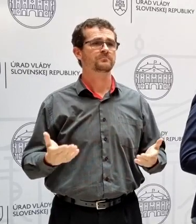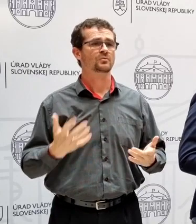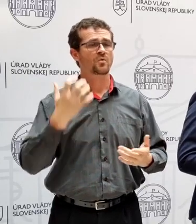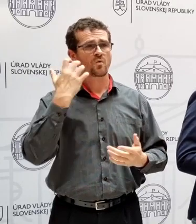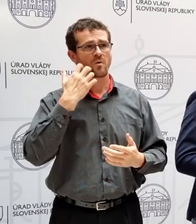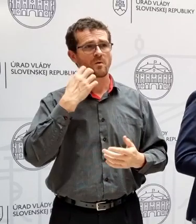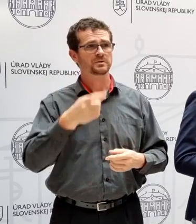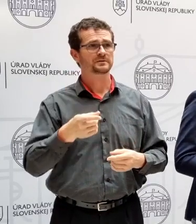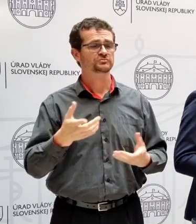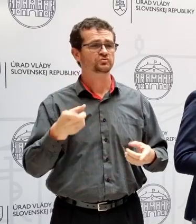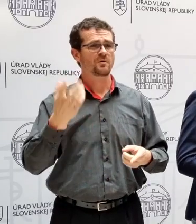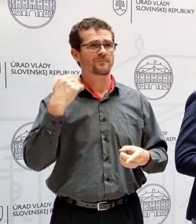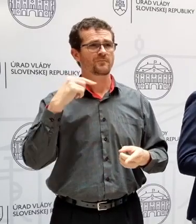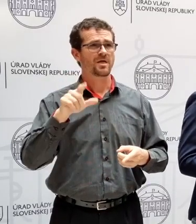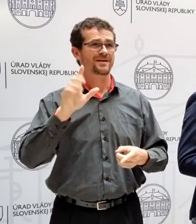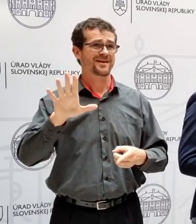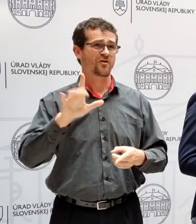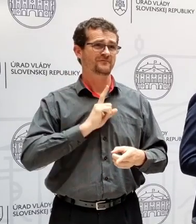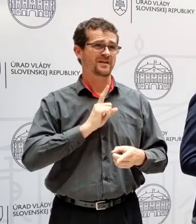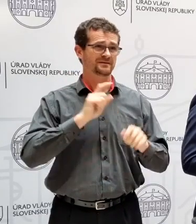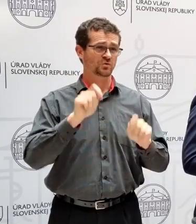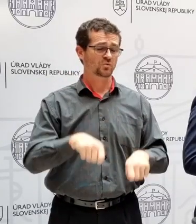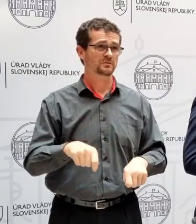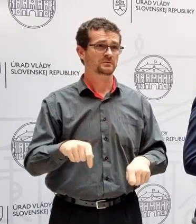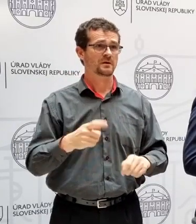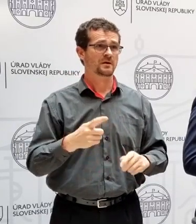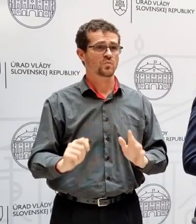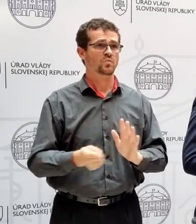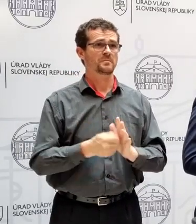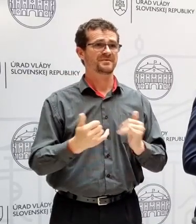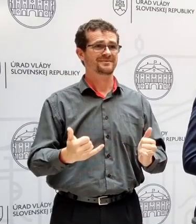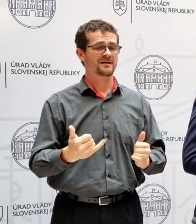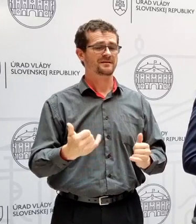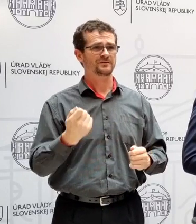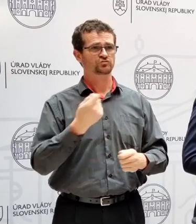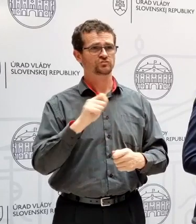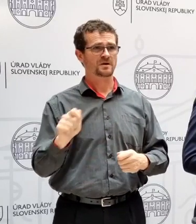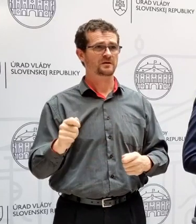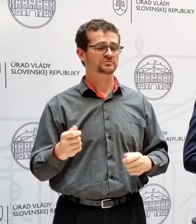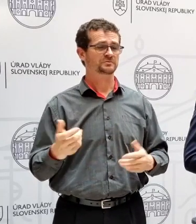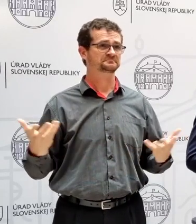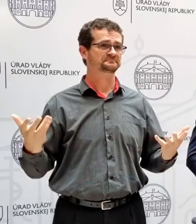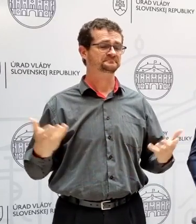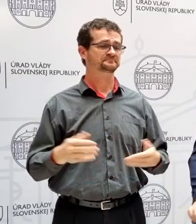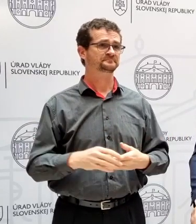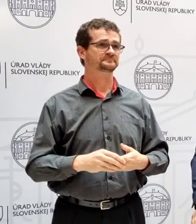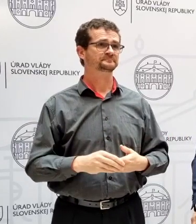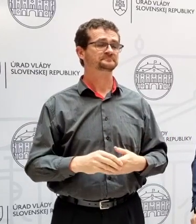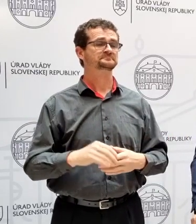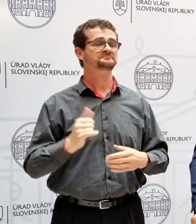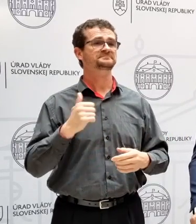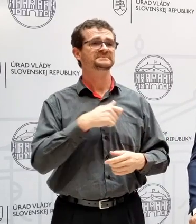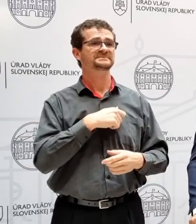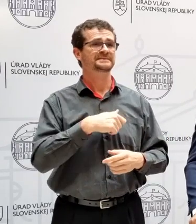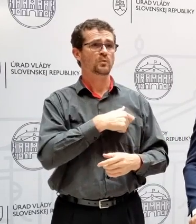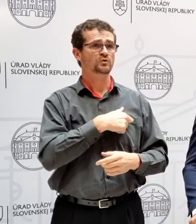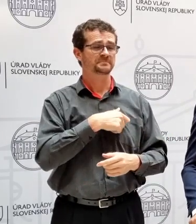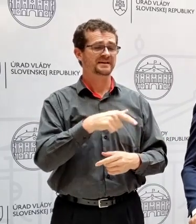obce, že to bolo vlastne jeho vlastné rozhodnutie, že zrazu nakupuje niečo drahšie. Ale aj